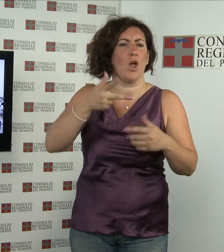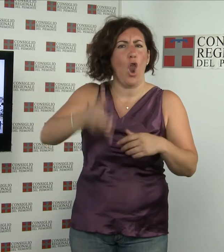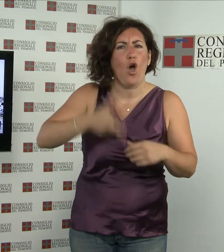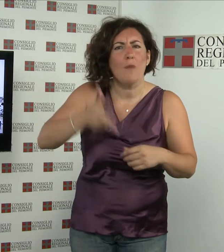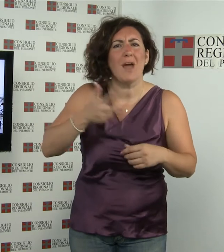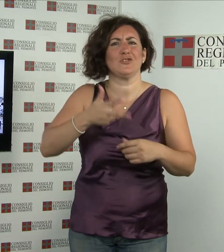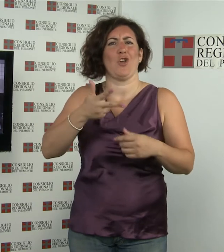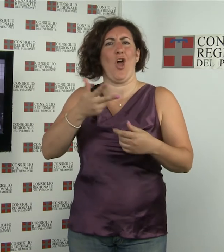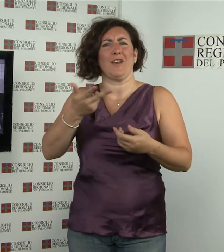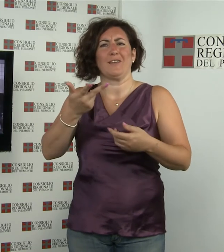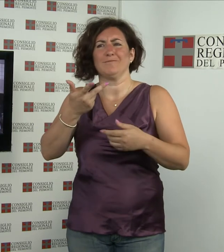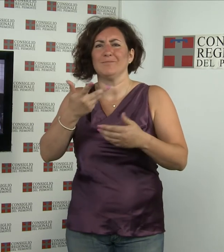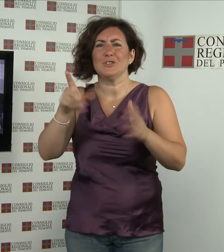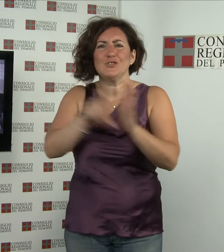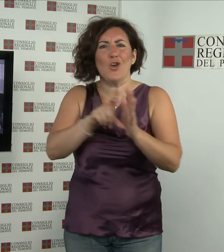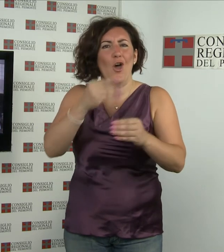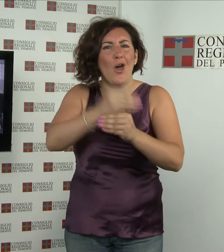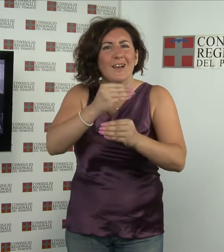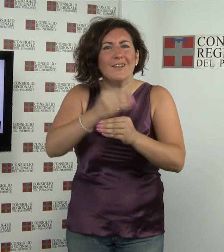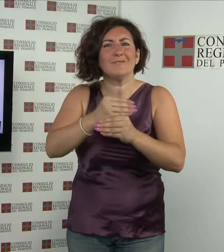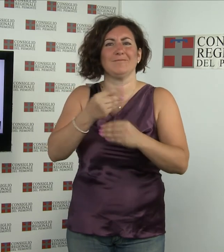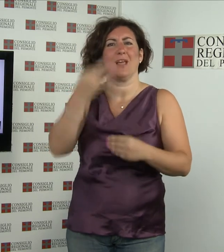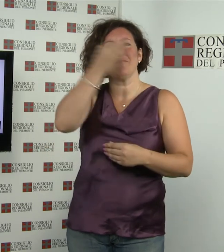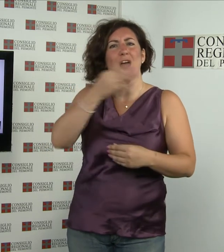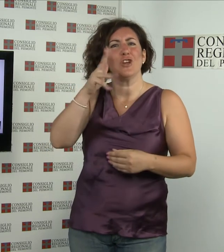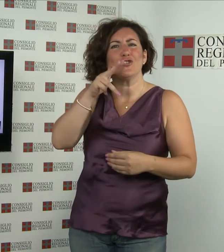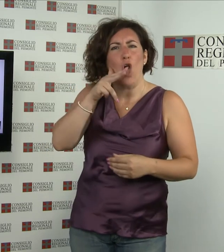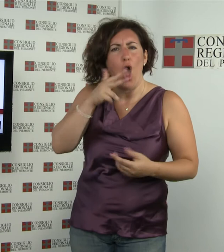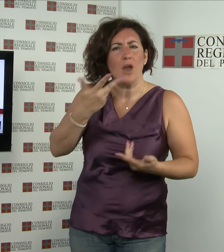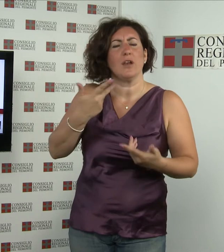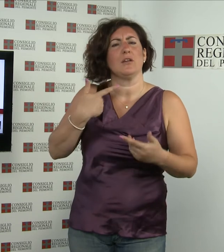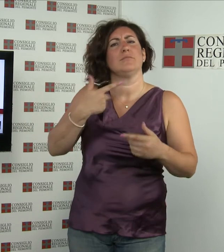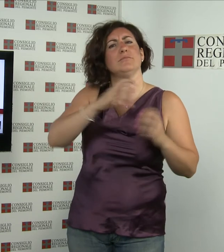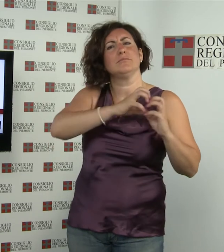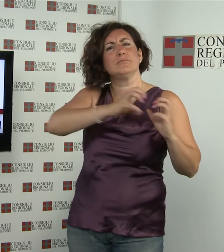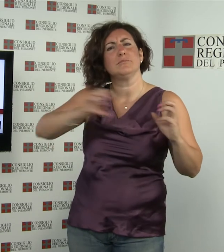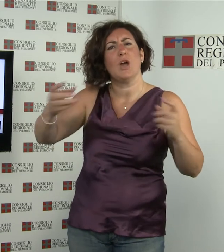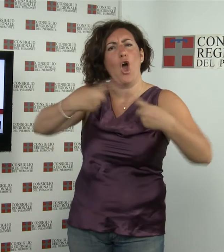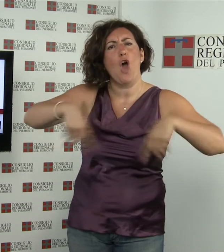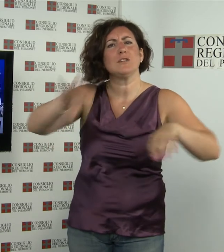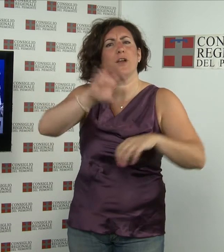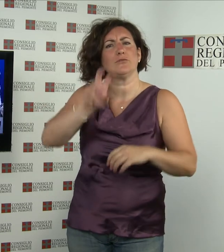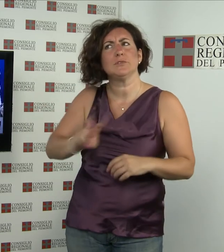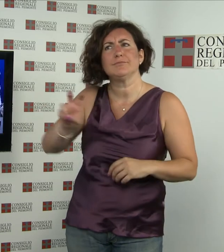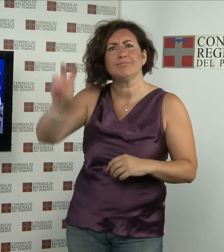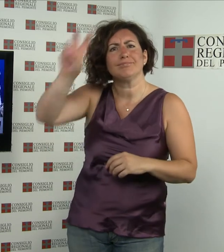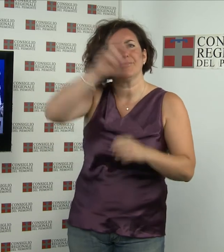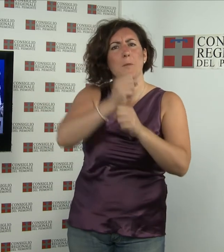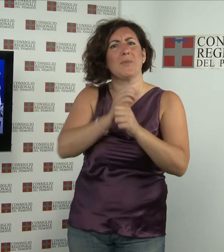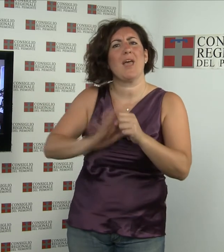della donna e molto altro gran parte del repertorio del consiglio regionale può far vivere le sale degli enti del territorio piemontese il prestito